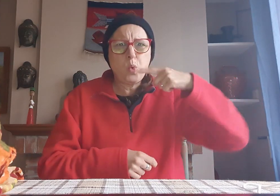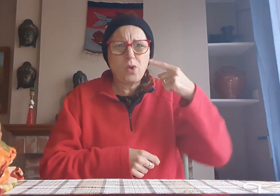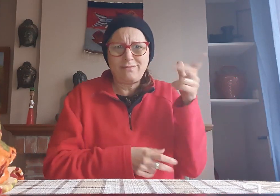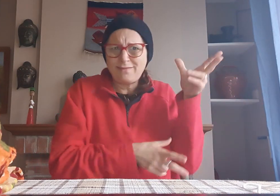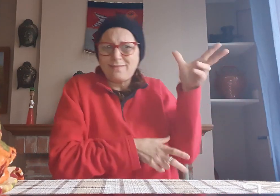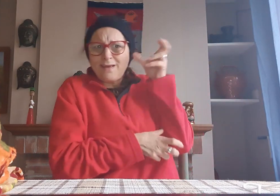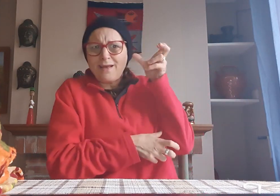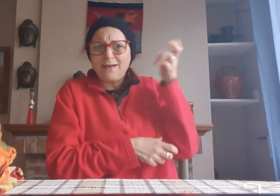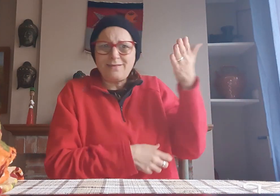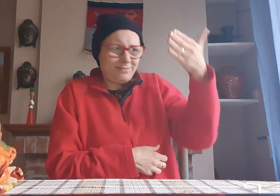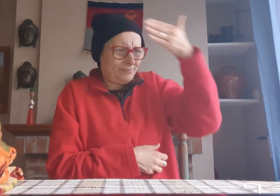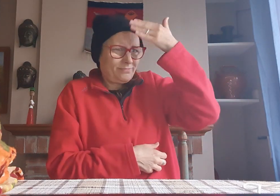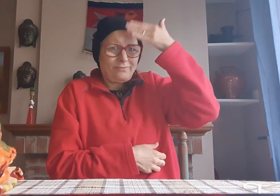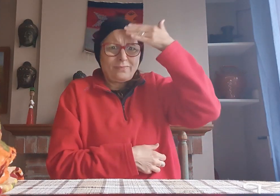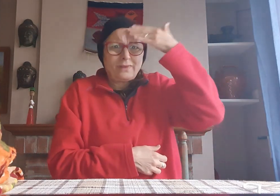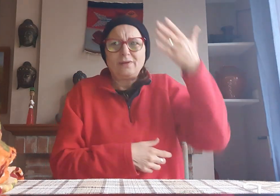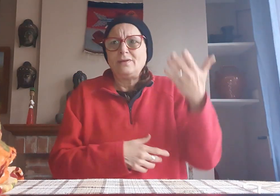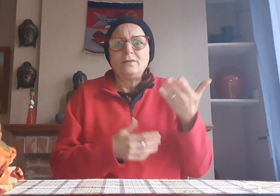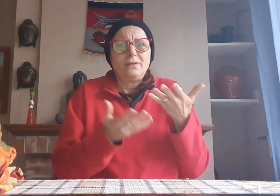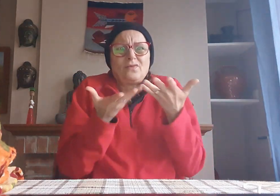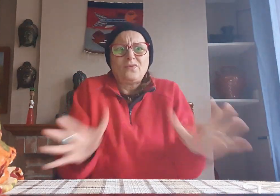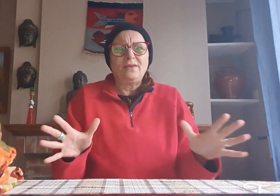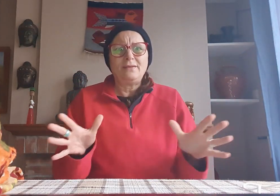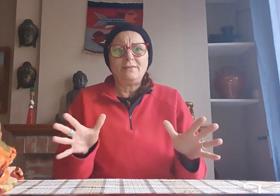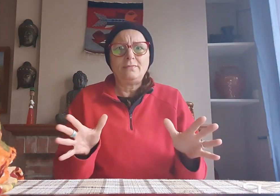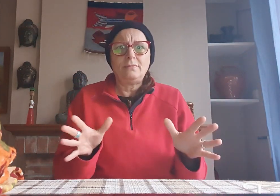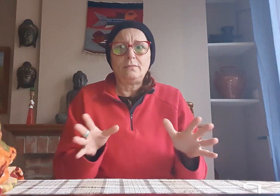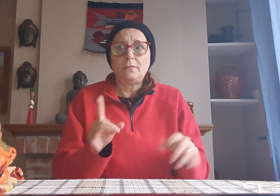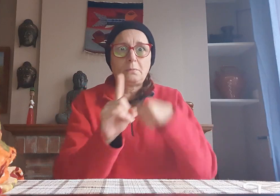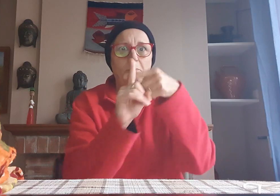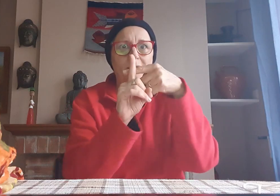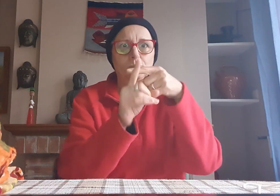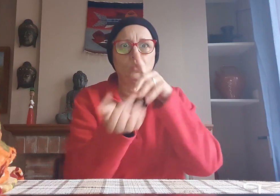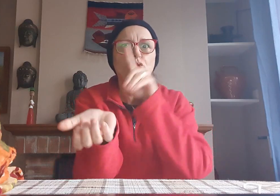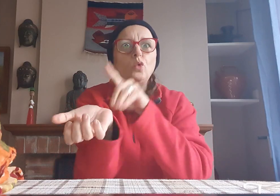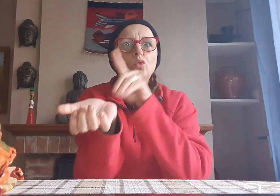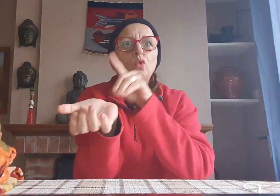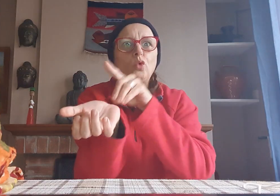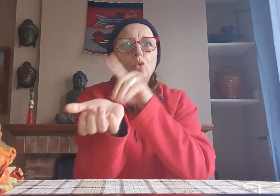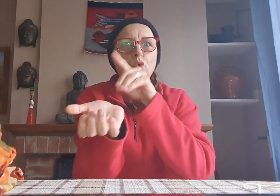estar en Malibu. Entendido. A continuación. ¿Tienes vistas?